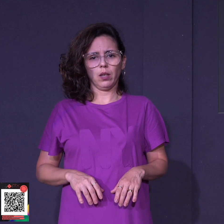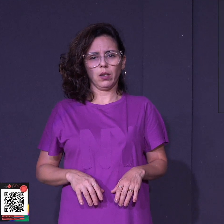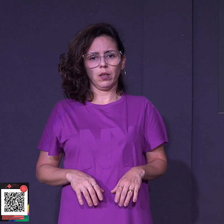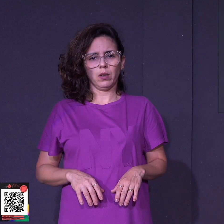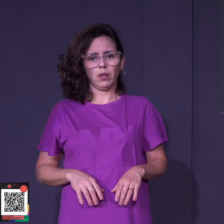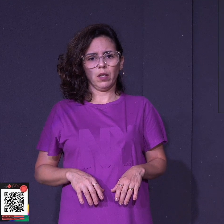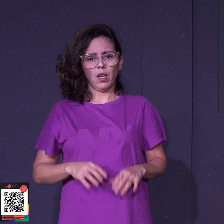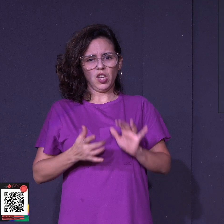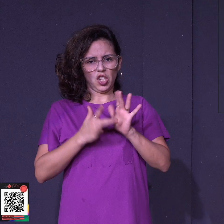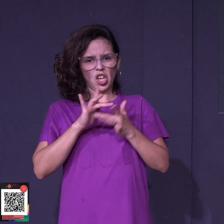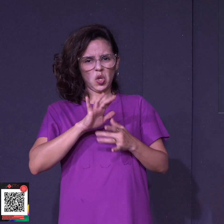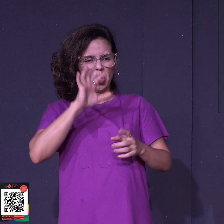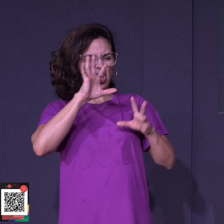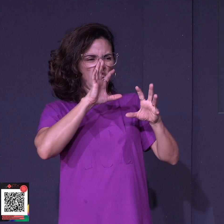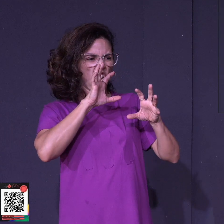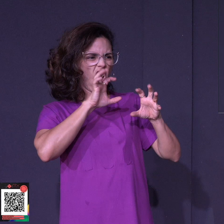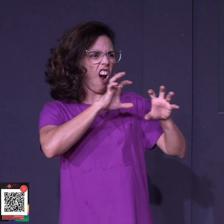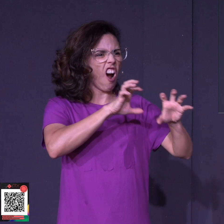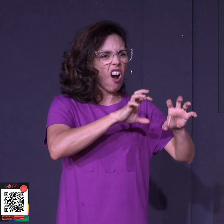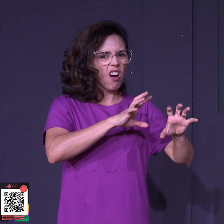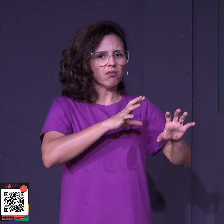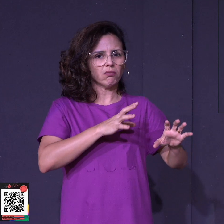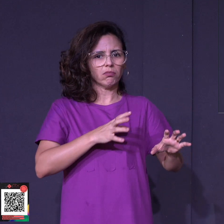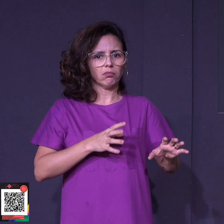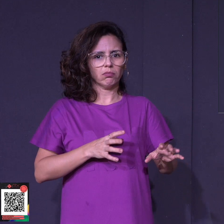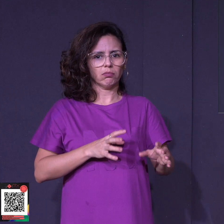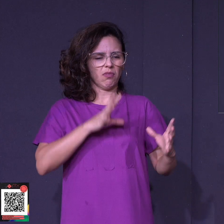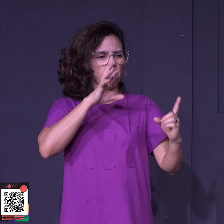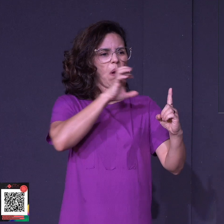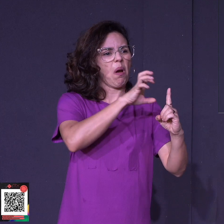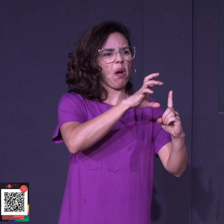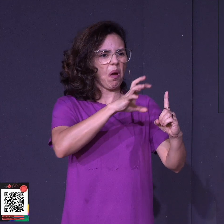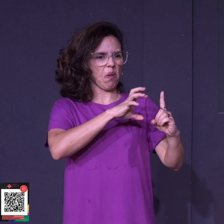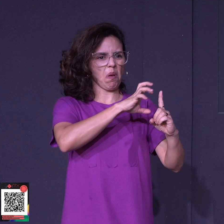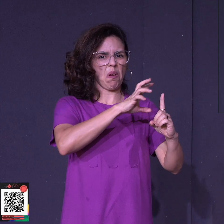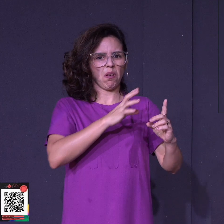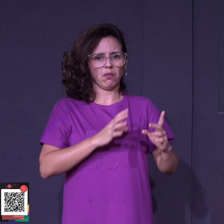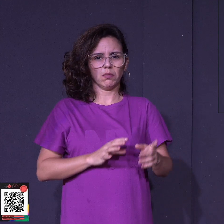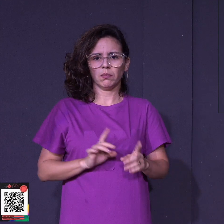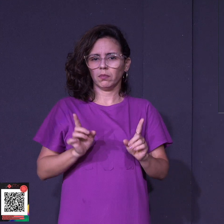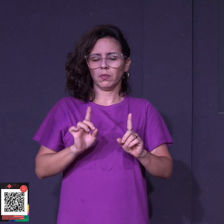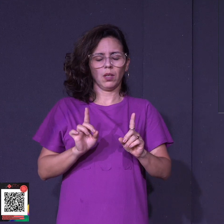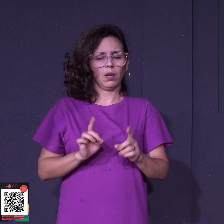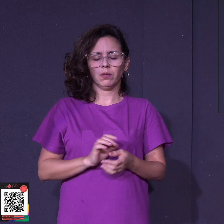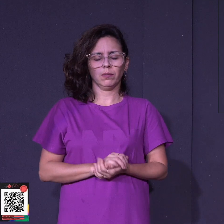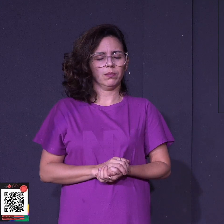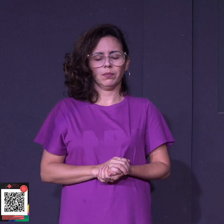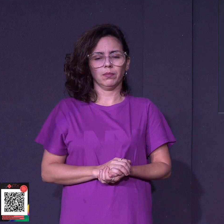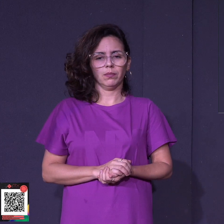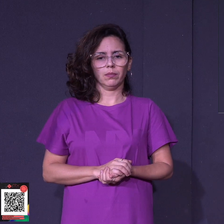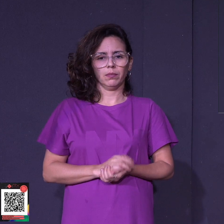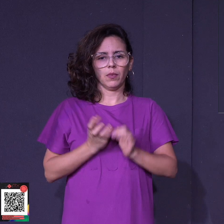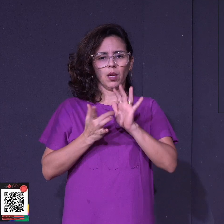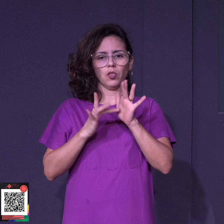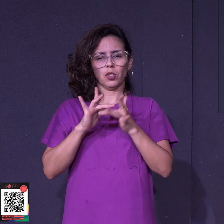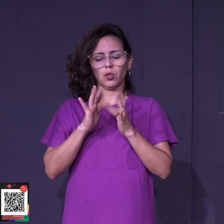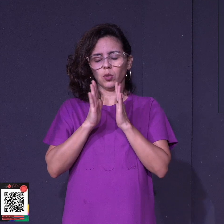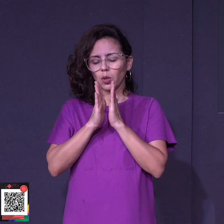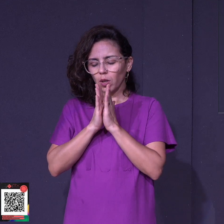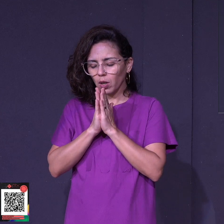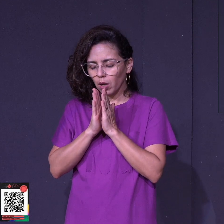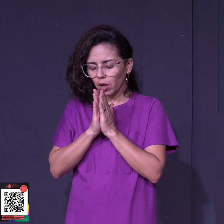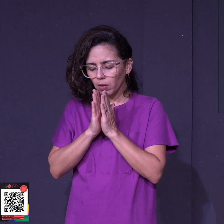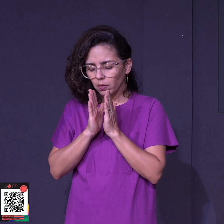texto? Mas entregava-se àquele que julga com o